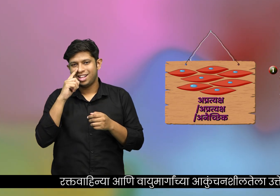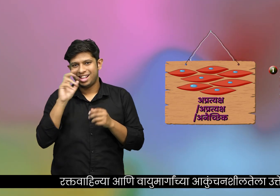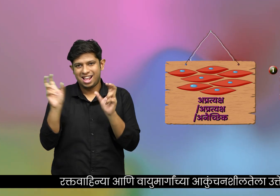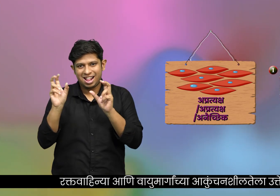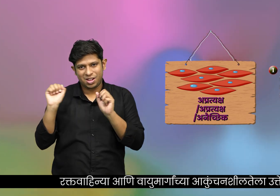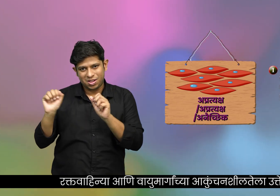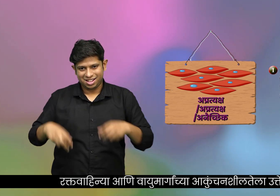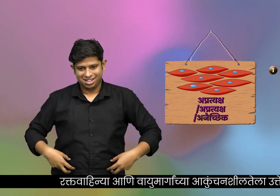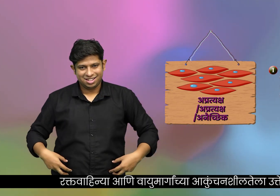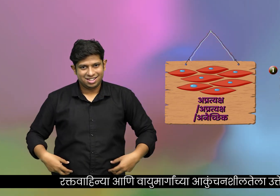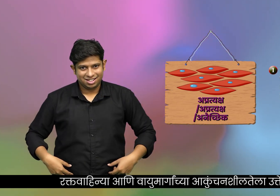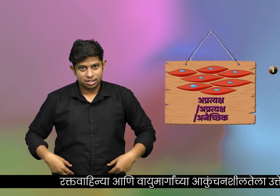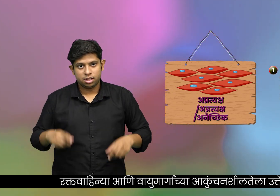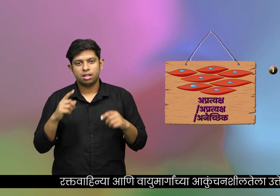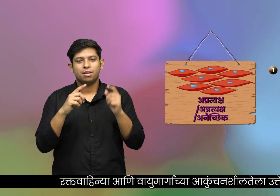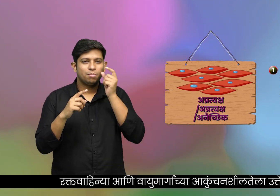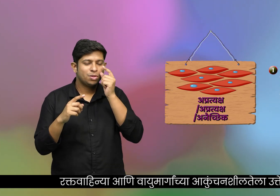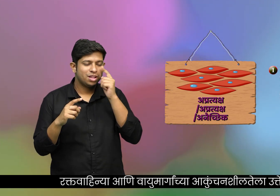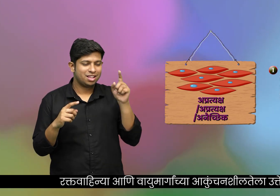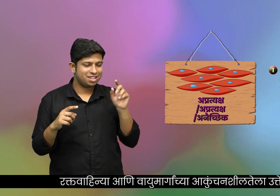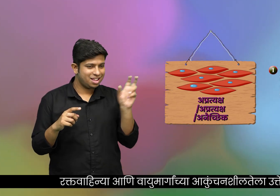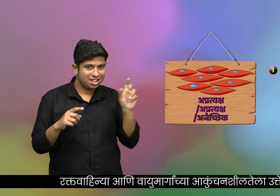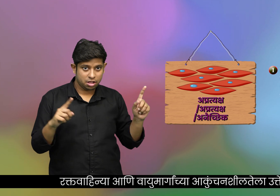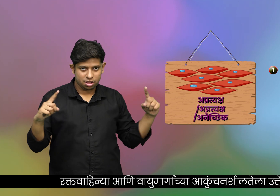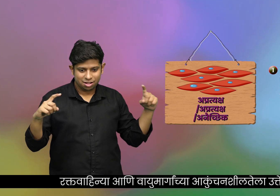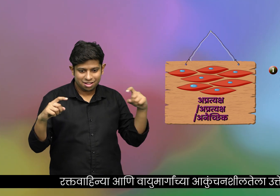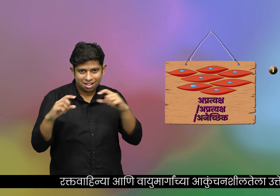वायुमार्गाच्या आकुंचनशीलतेला उत्तेजित करते.